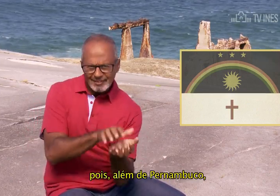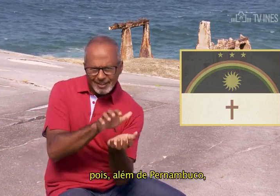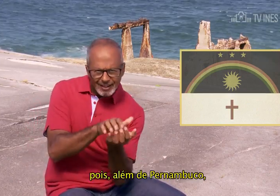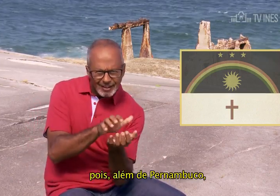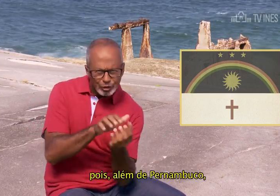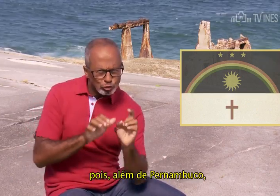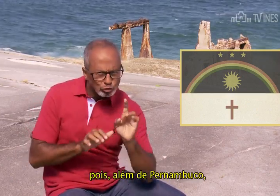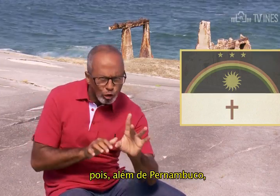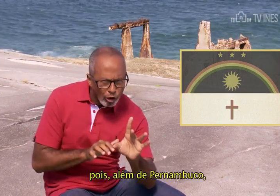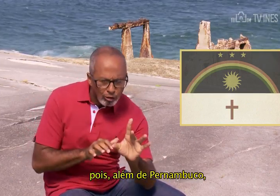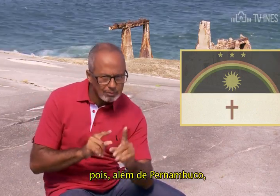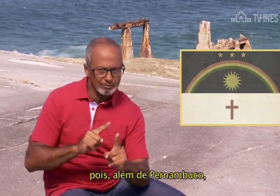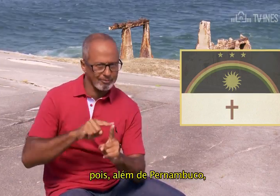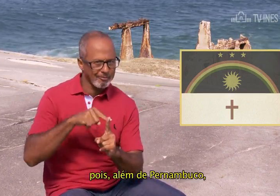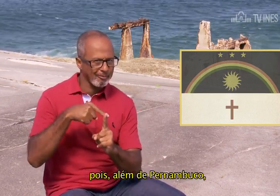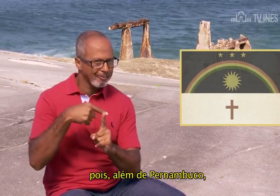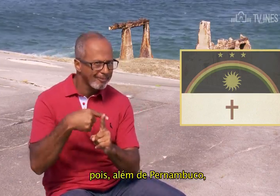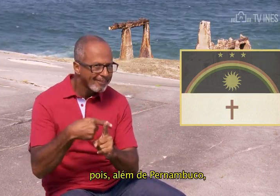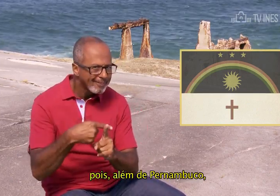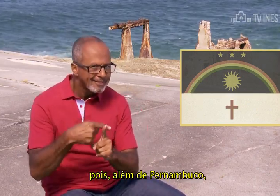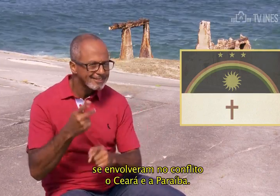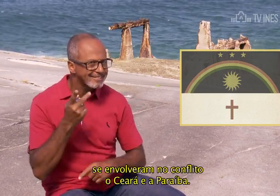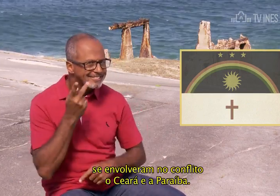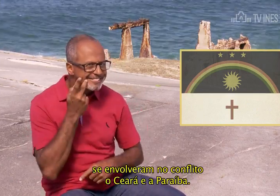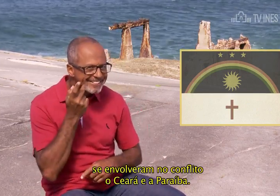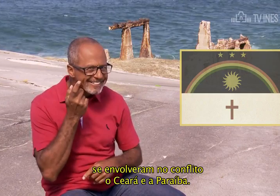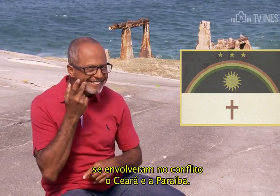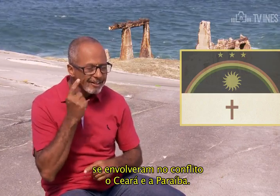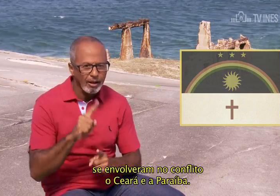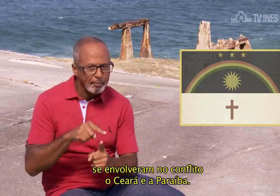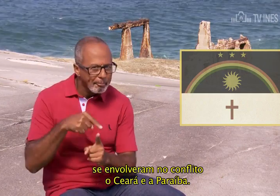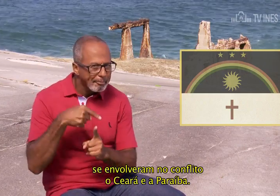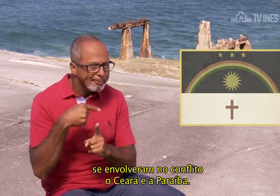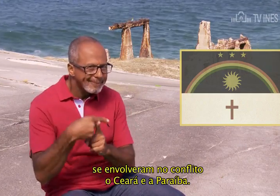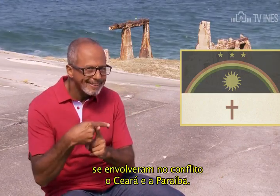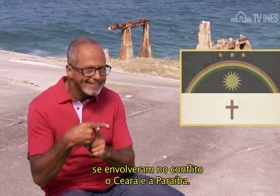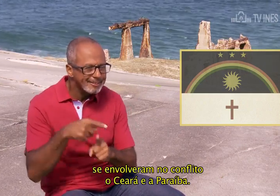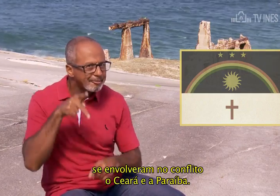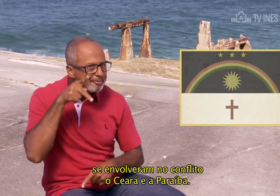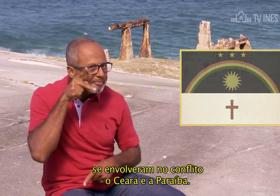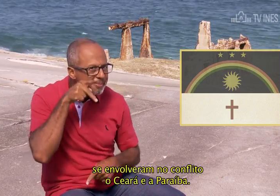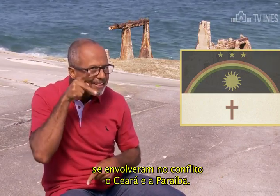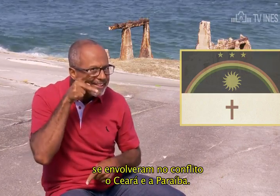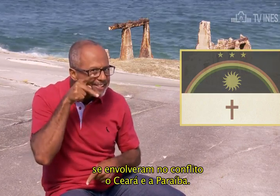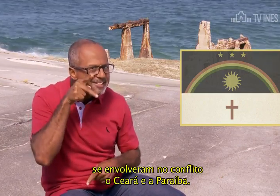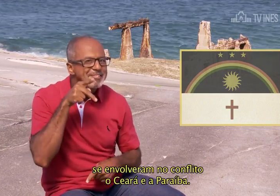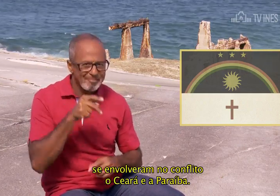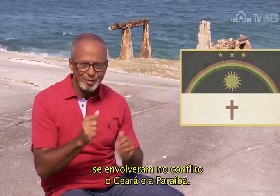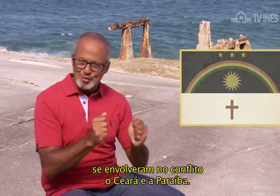pois, além de Pernambuco, se envolveram no conflito o Ceará e a Paraíba.